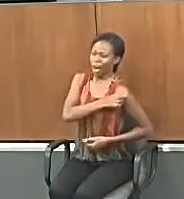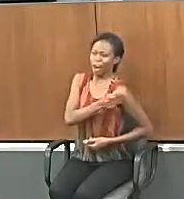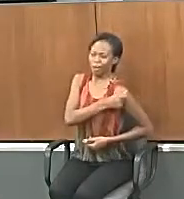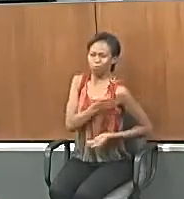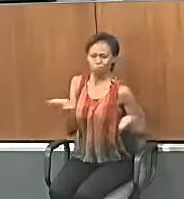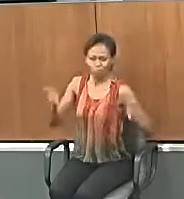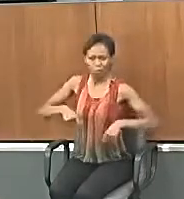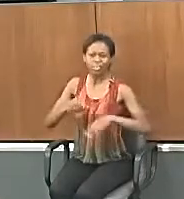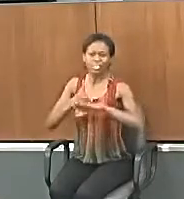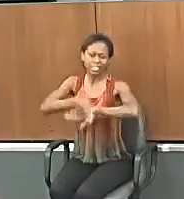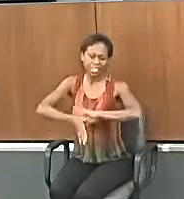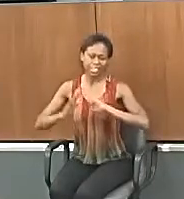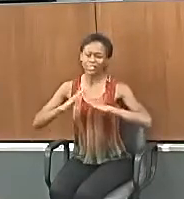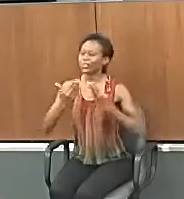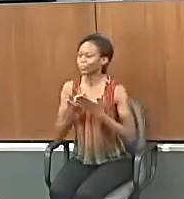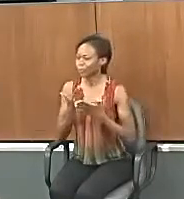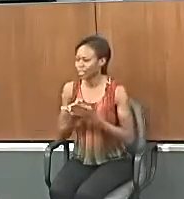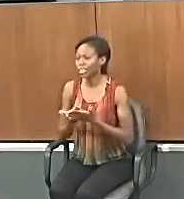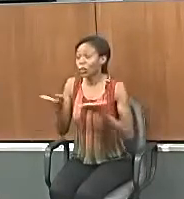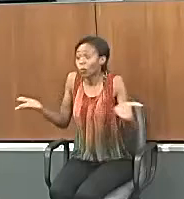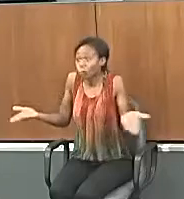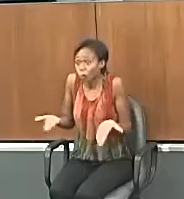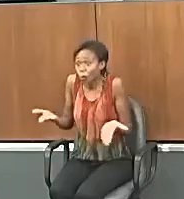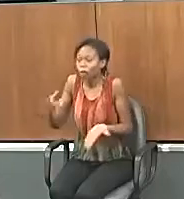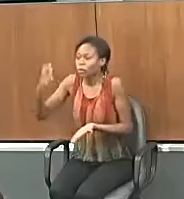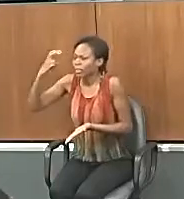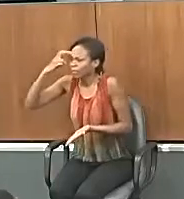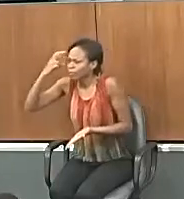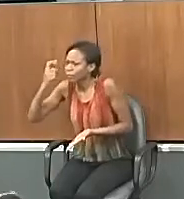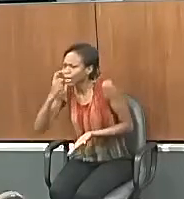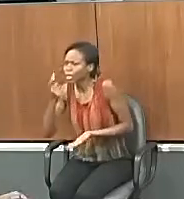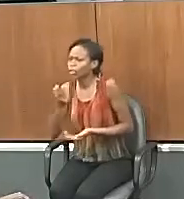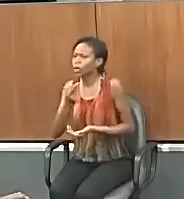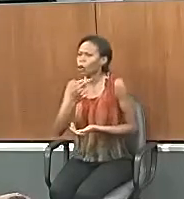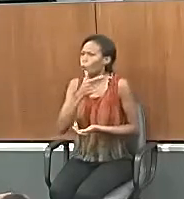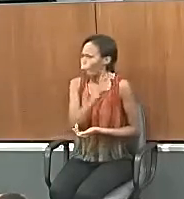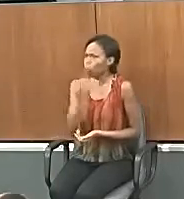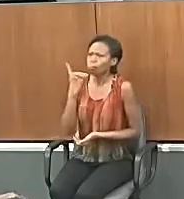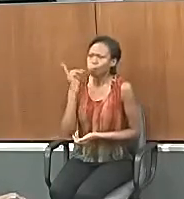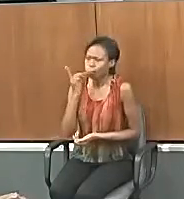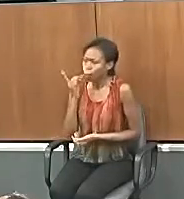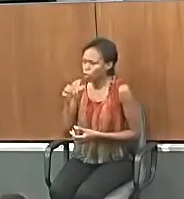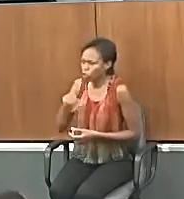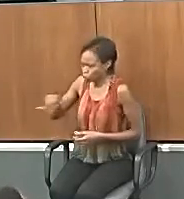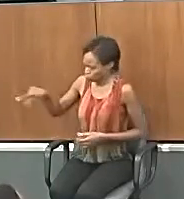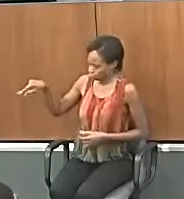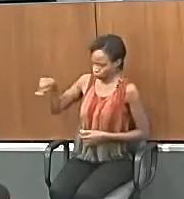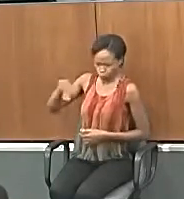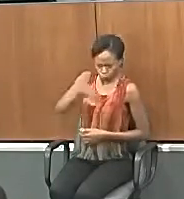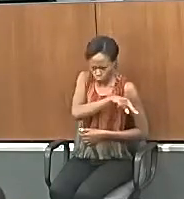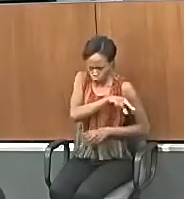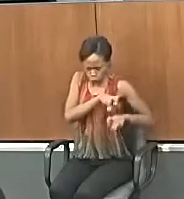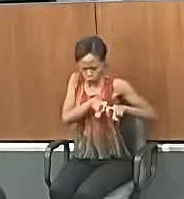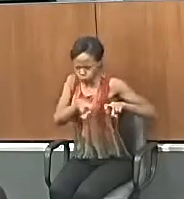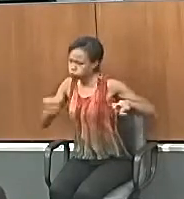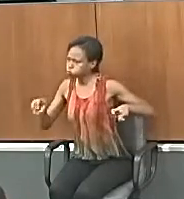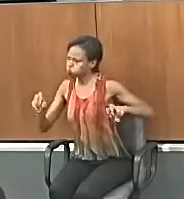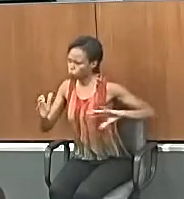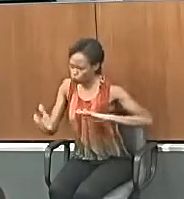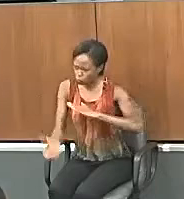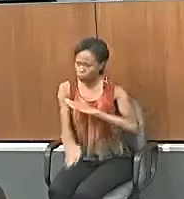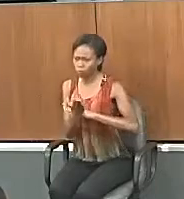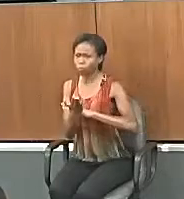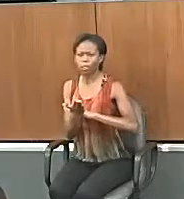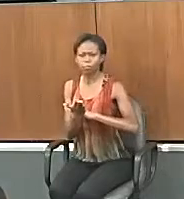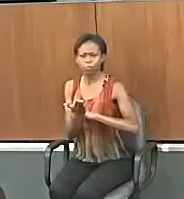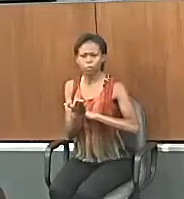deputados é guilherme o senhor duarte bechi e agora virou uma muralha né então contamos com o apoio do senhor porque